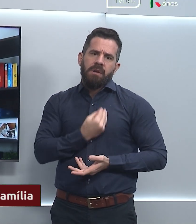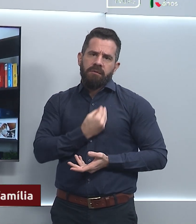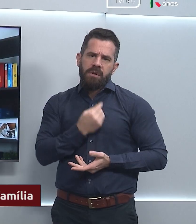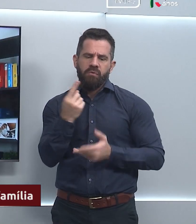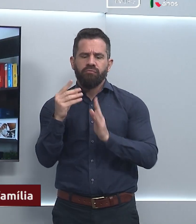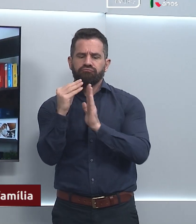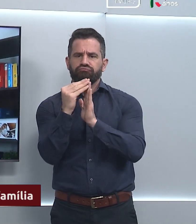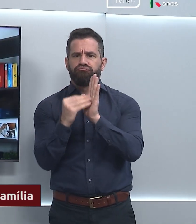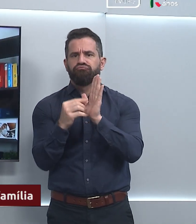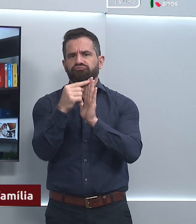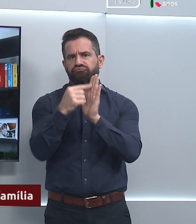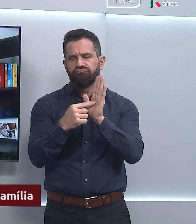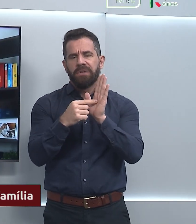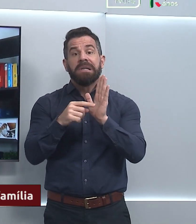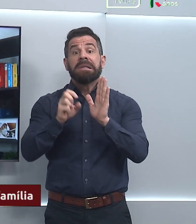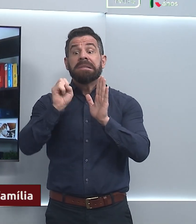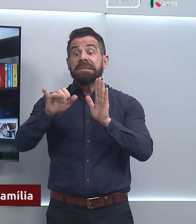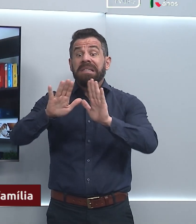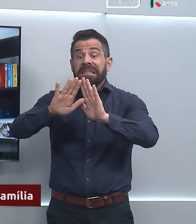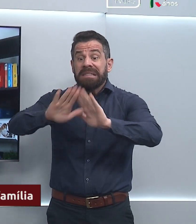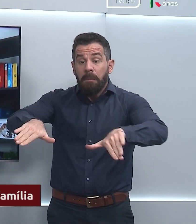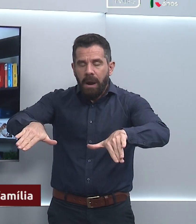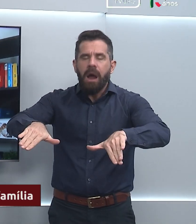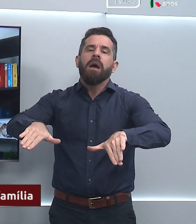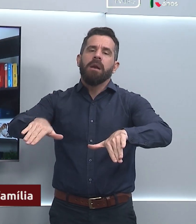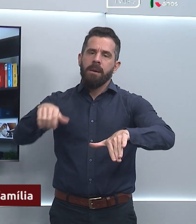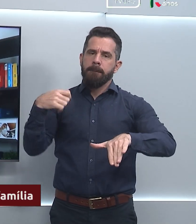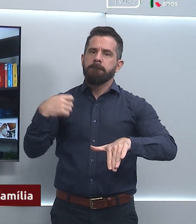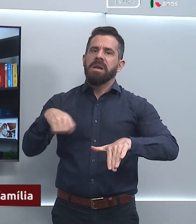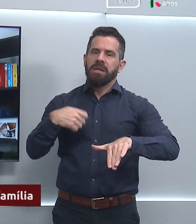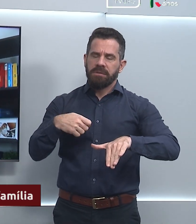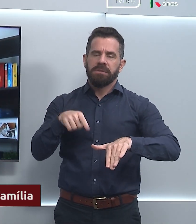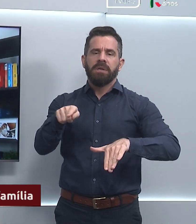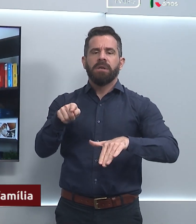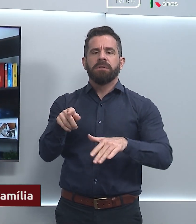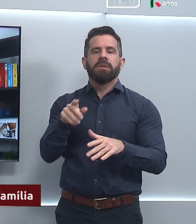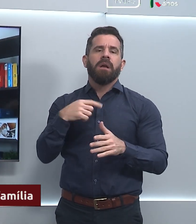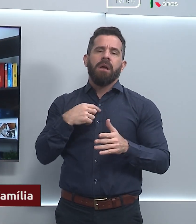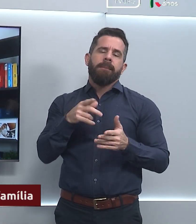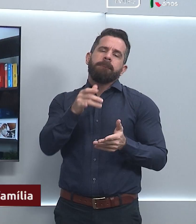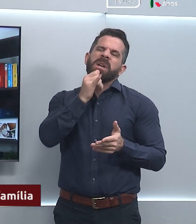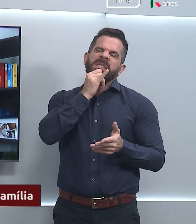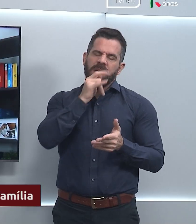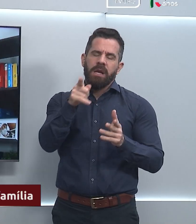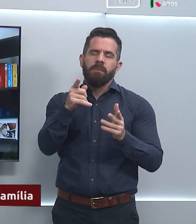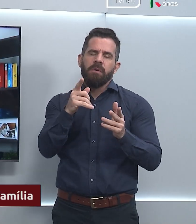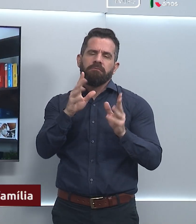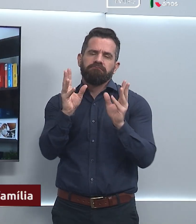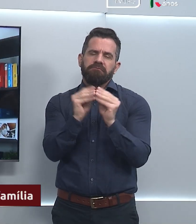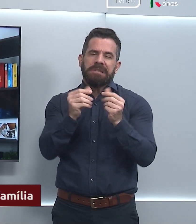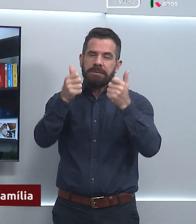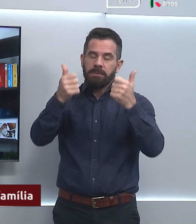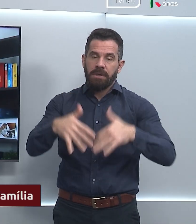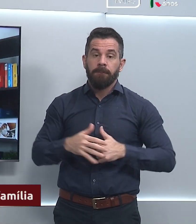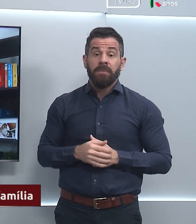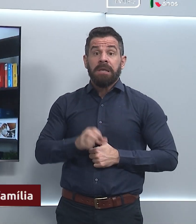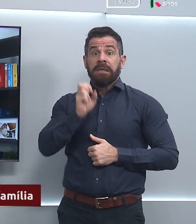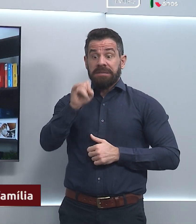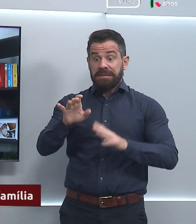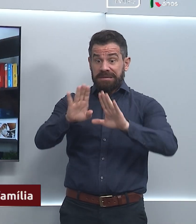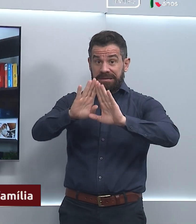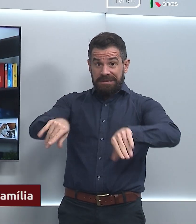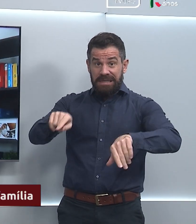quando se trata do fim do relacionamento, vai ser o da comunhão parcial de bens. O que isso significa? Que no caso de